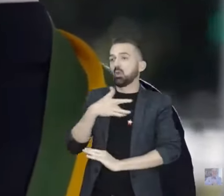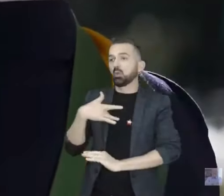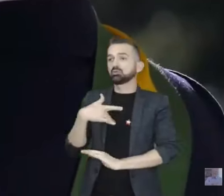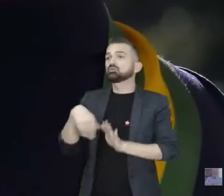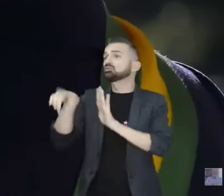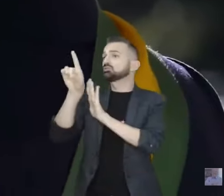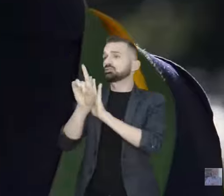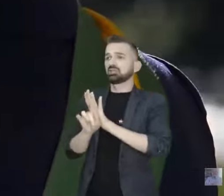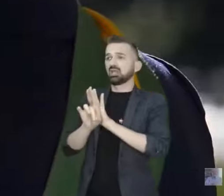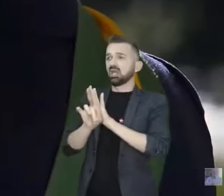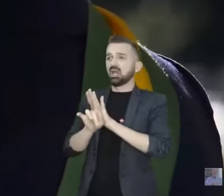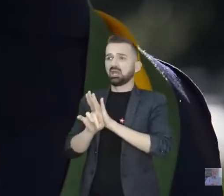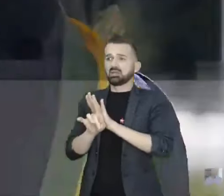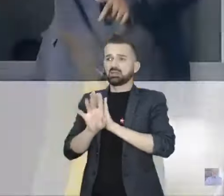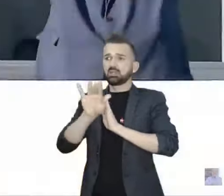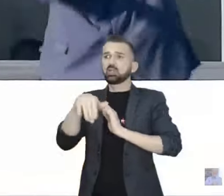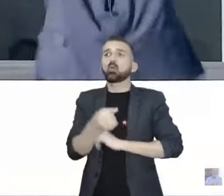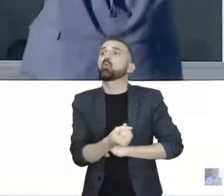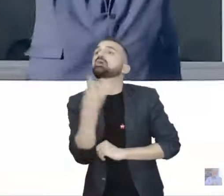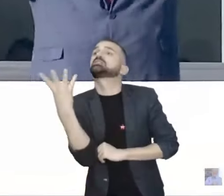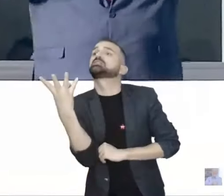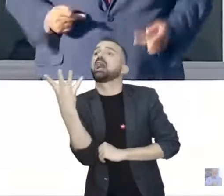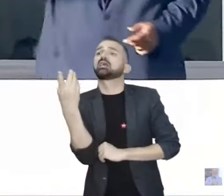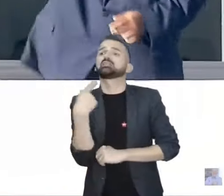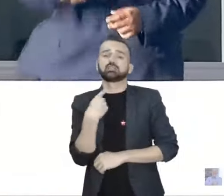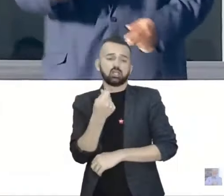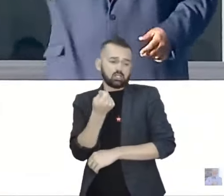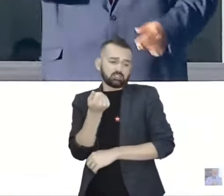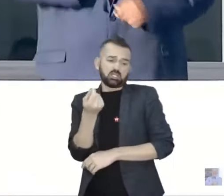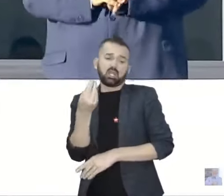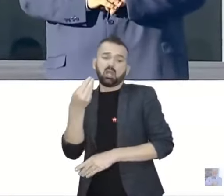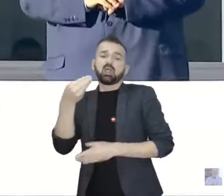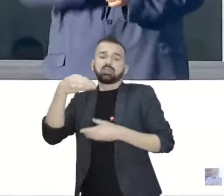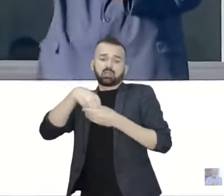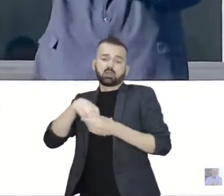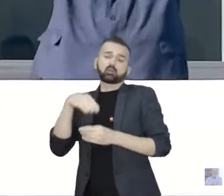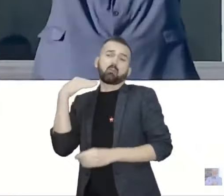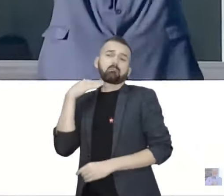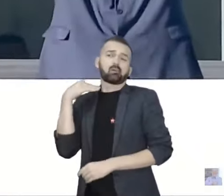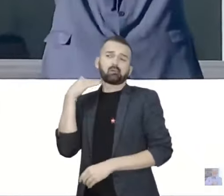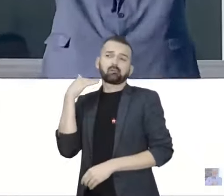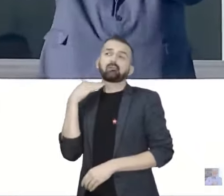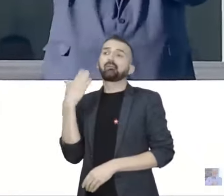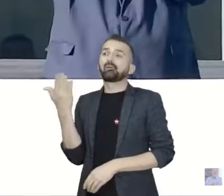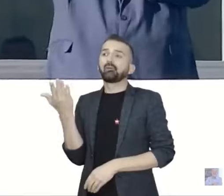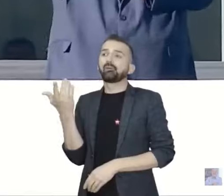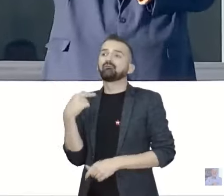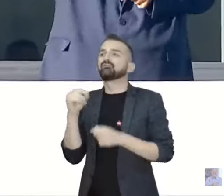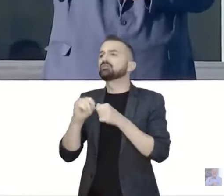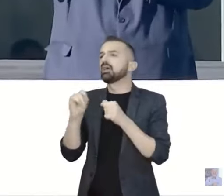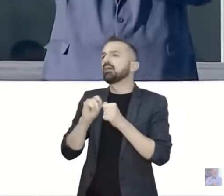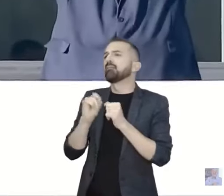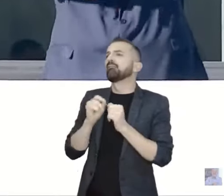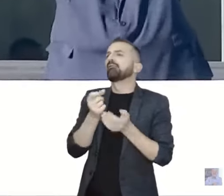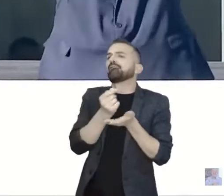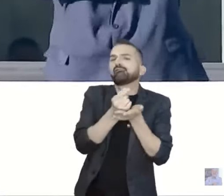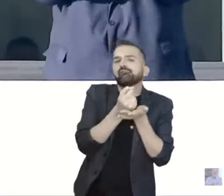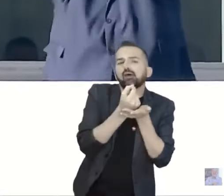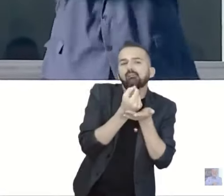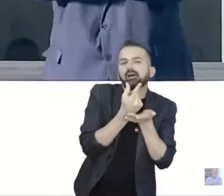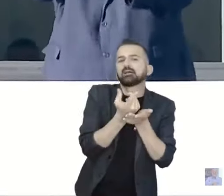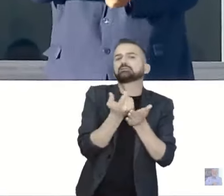da quantidade de dinheiro que se tem no banco. Fizemos uma farmácia popular que forneceu medicamentos a quem